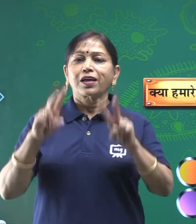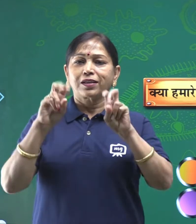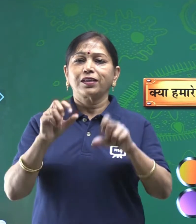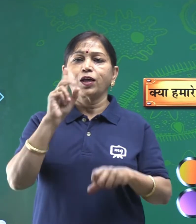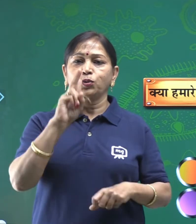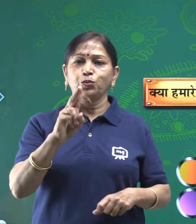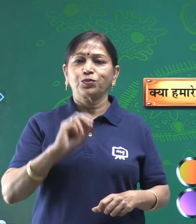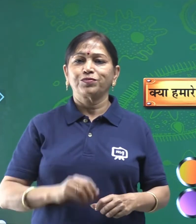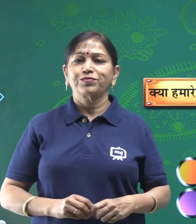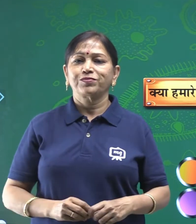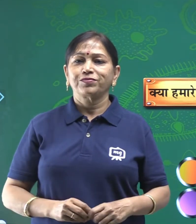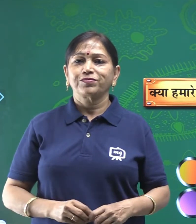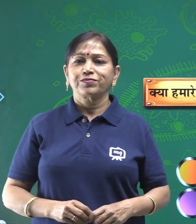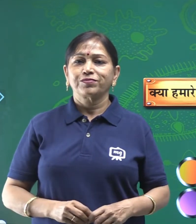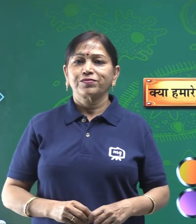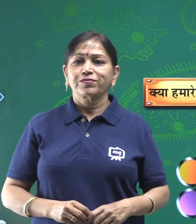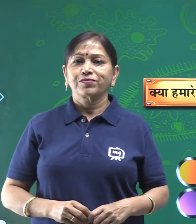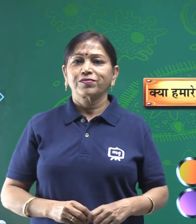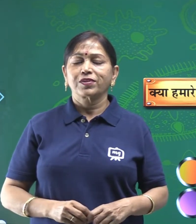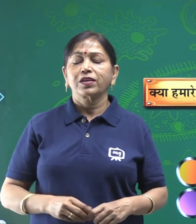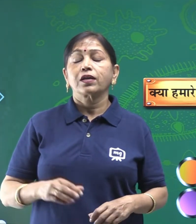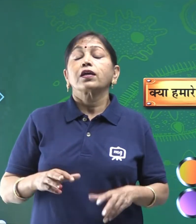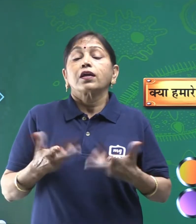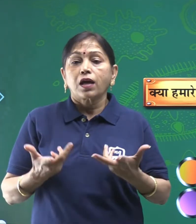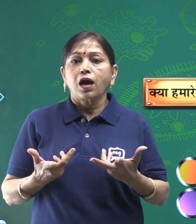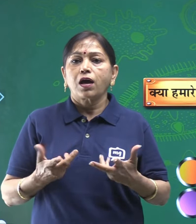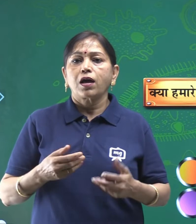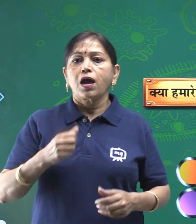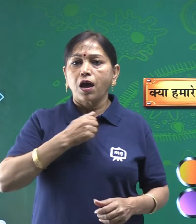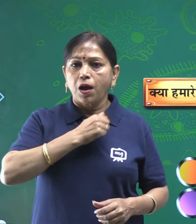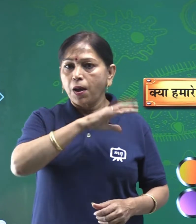2 क्या हमारे आसपास के